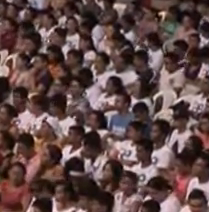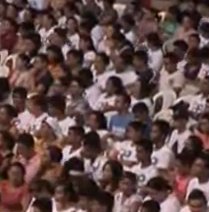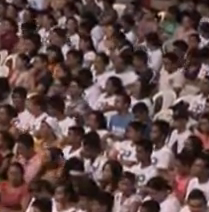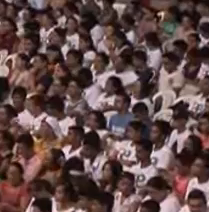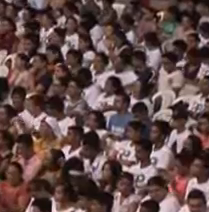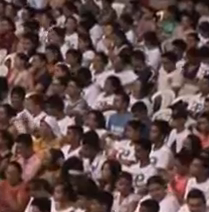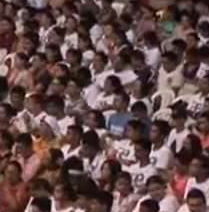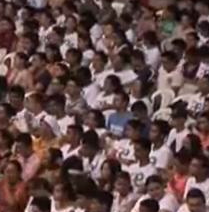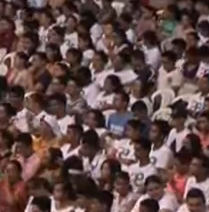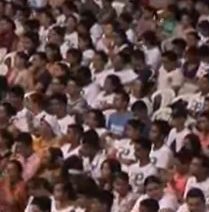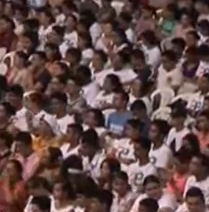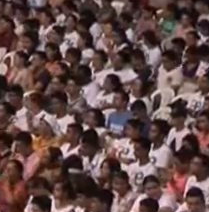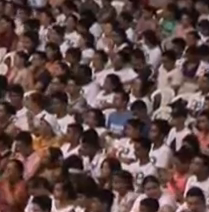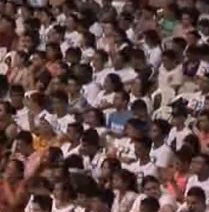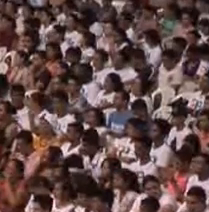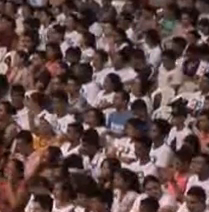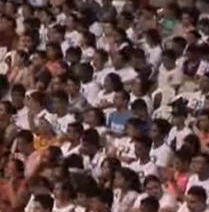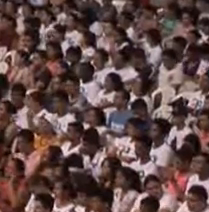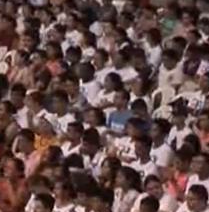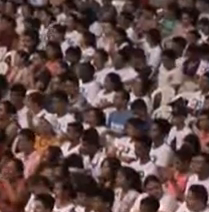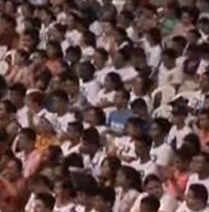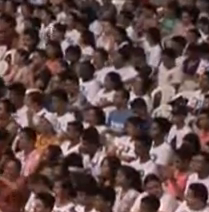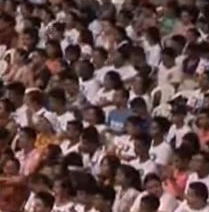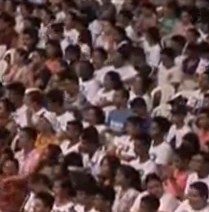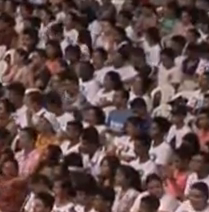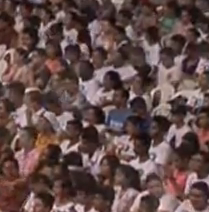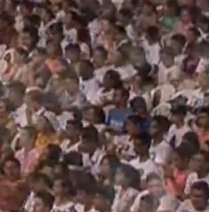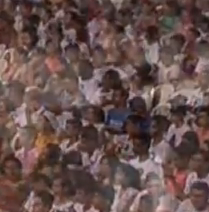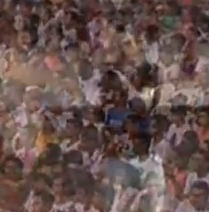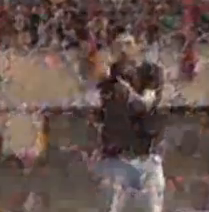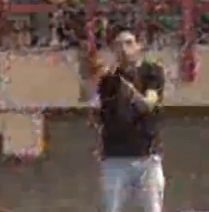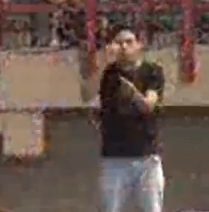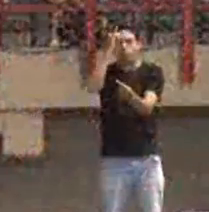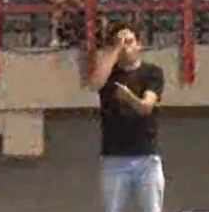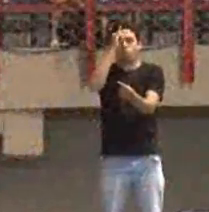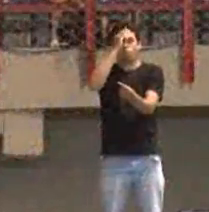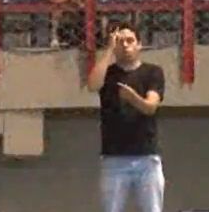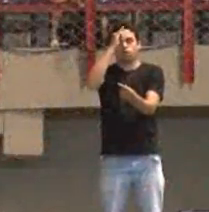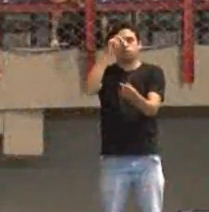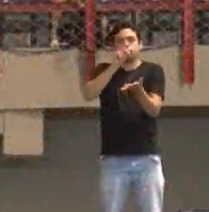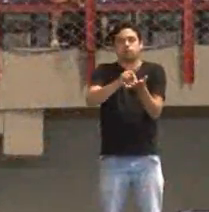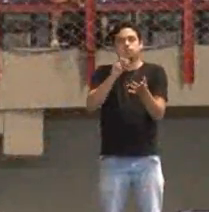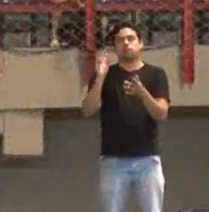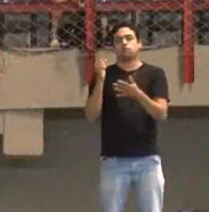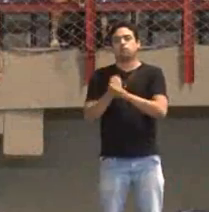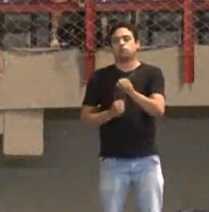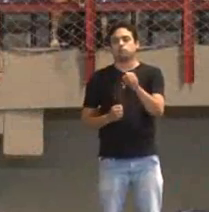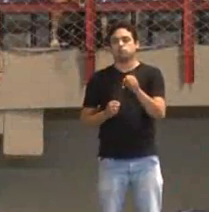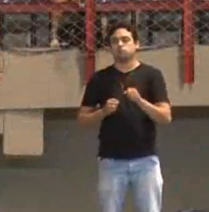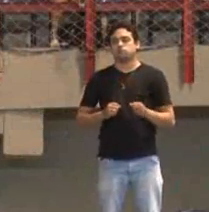tempo promovendo um fenômeno denominado alienação. Verdadeiro ou falso?